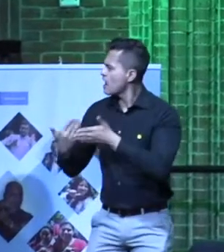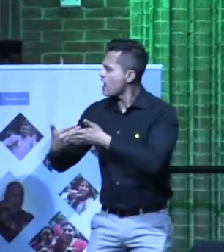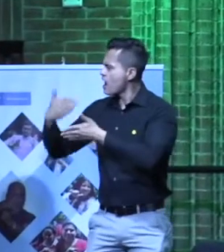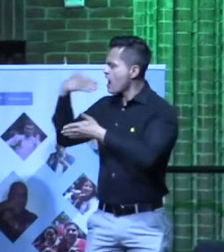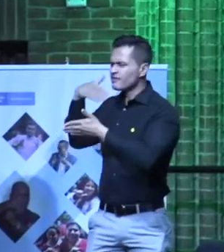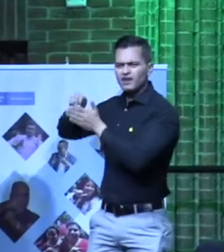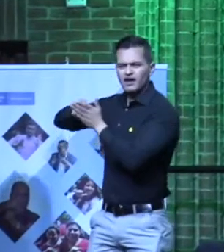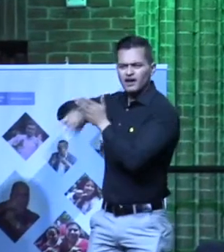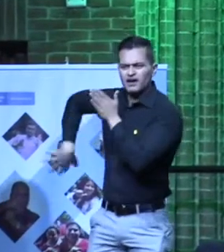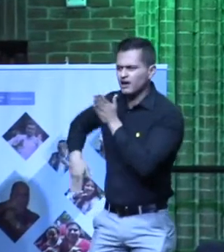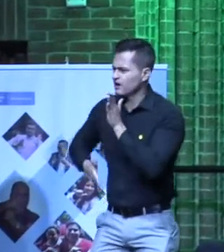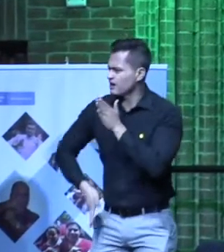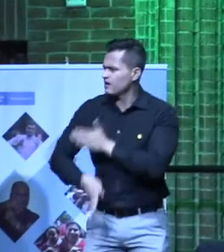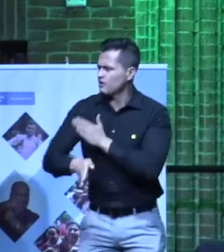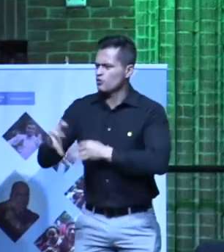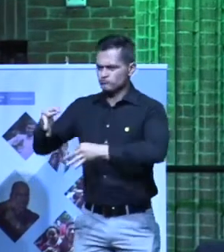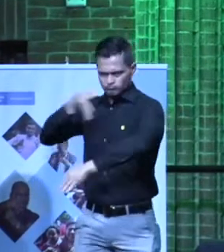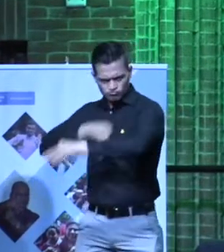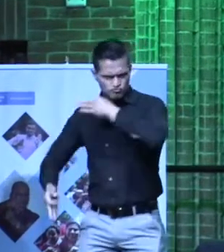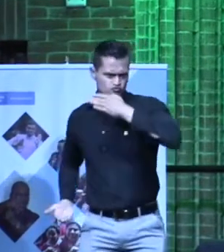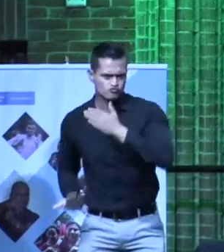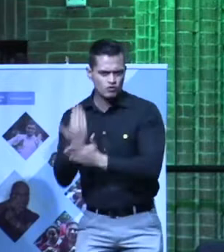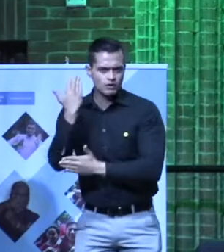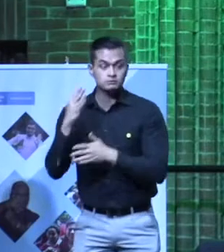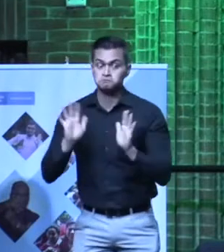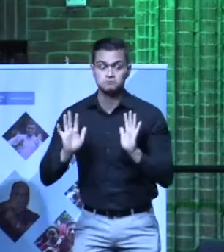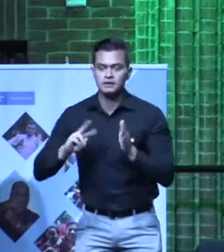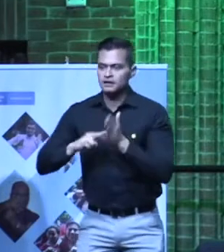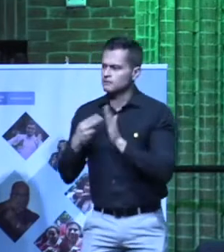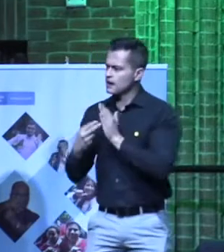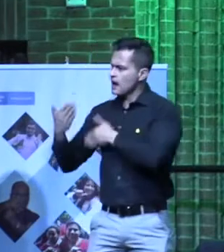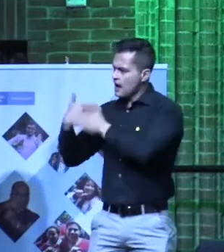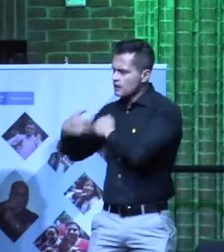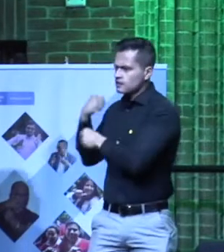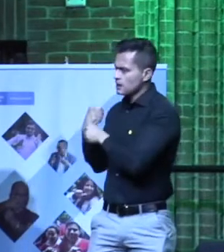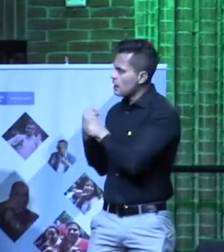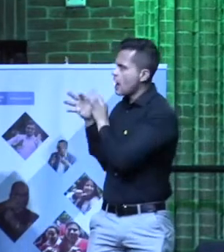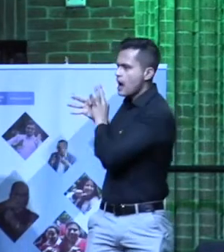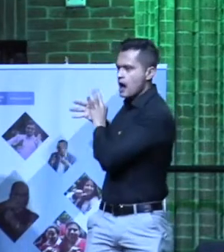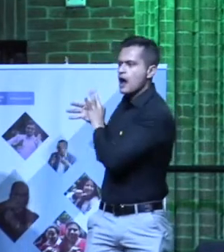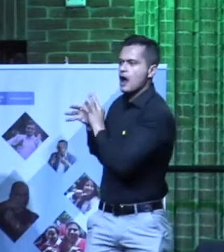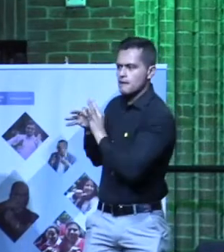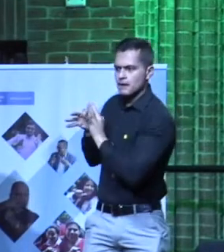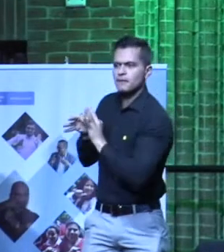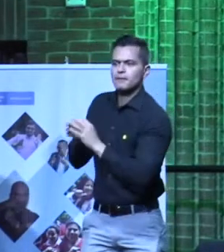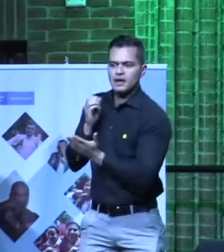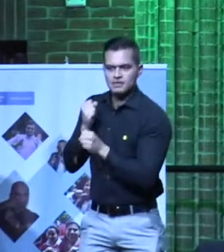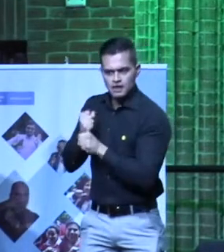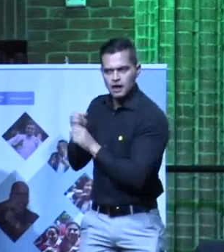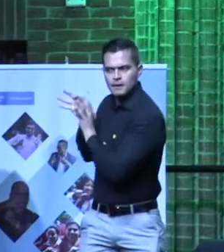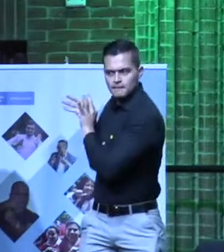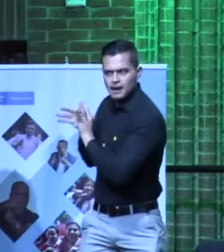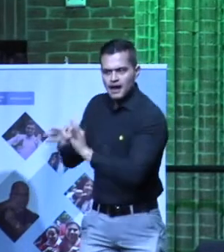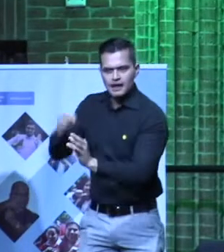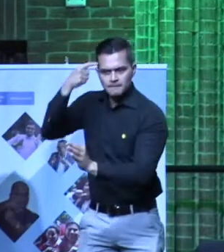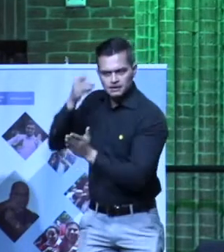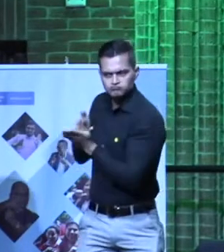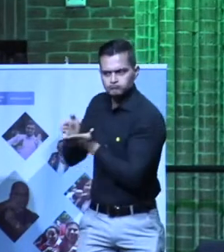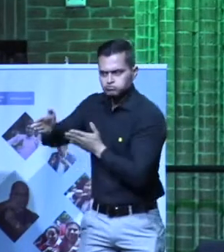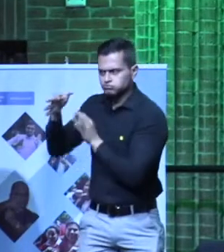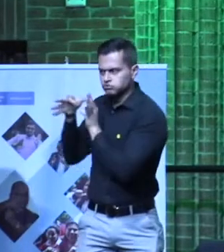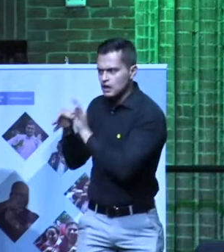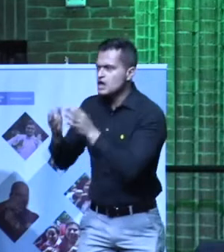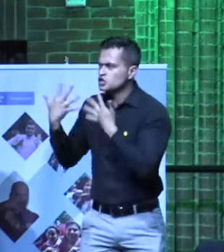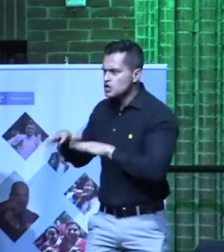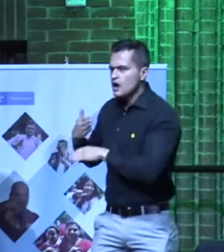lo que había ocurrido y las grandes ideas que se habían dado en las administraciones anteriores. Por eso definimos que queríamos trabajar sobre